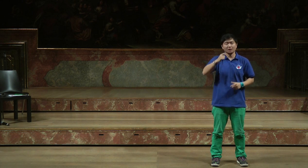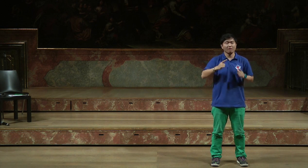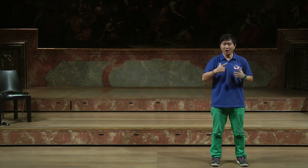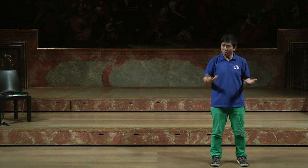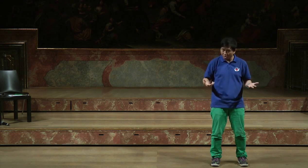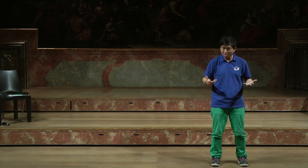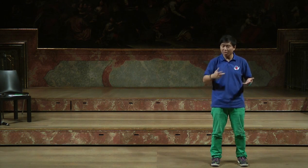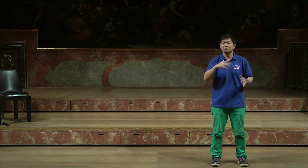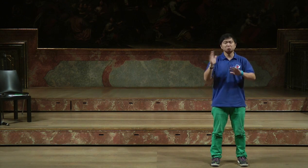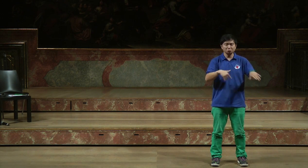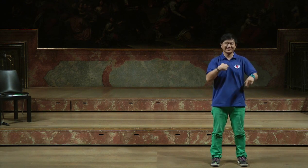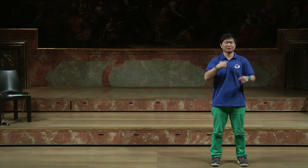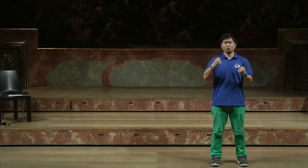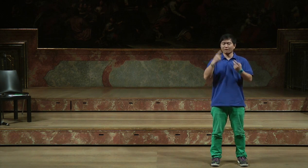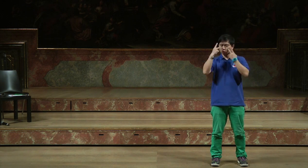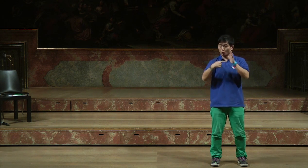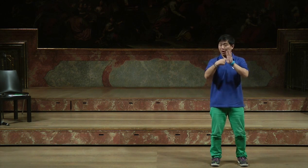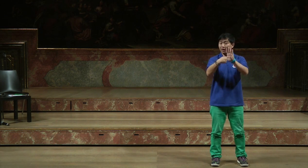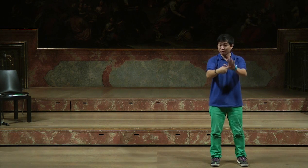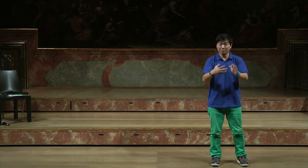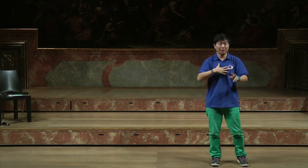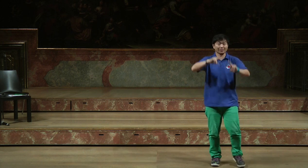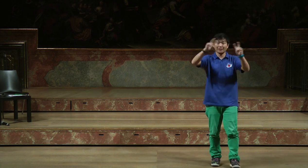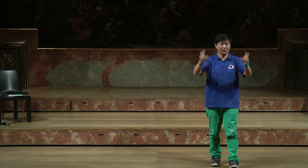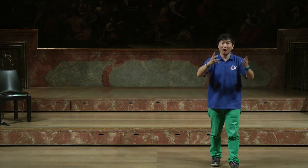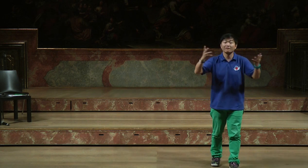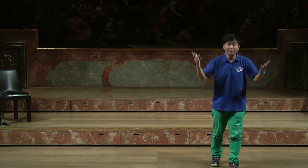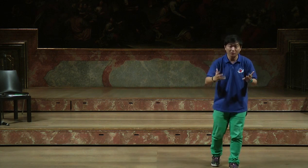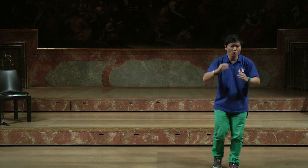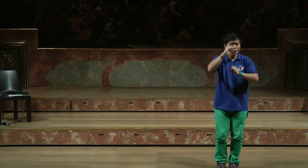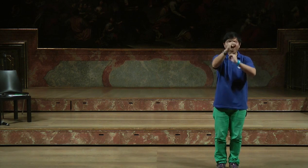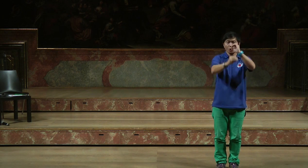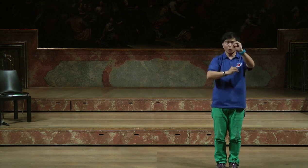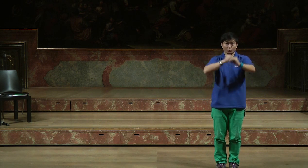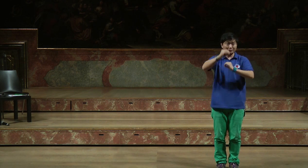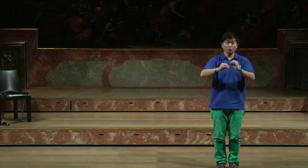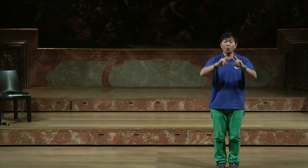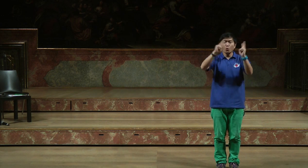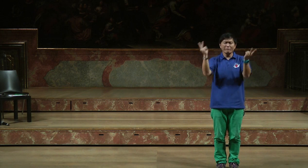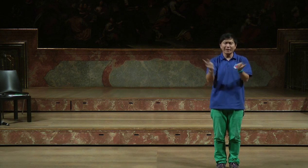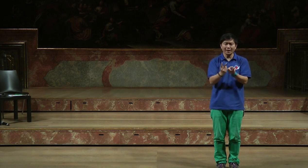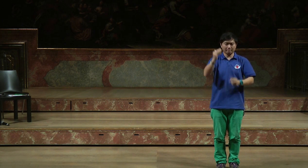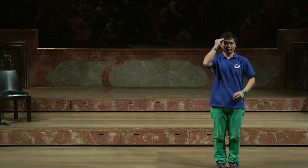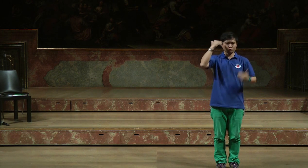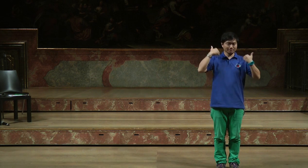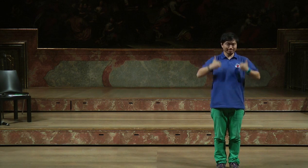dolmetschen und das war eigentlich relativ spontan, aber ich werde trotzdem versuchen, über die Ökologie und um